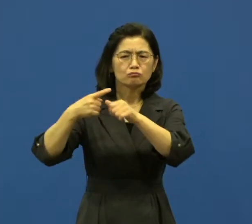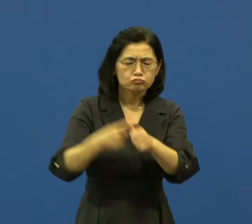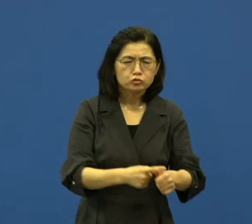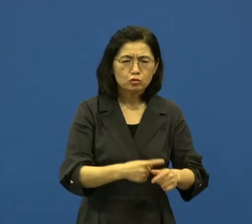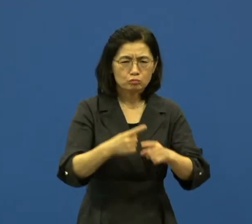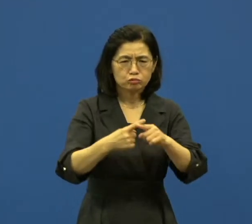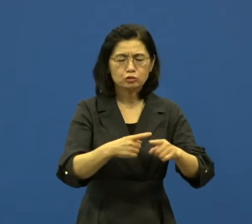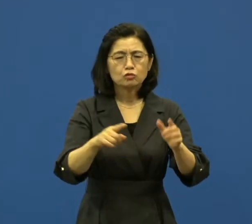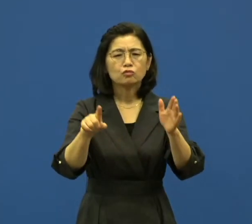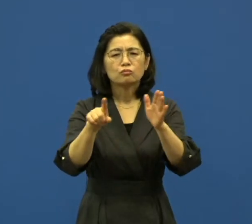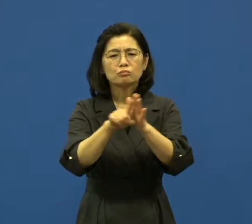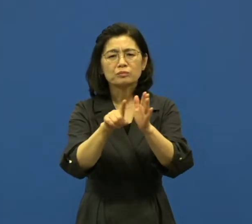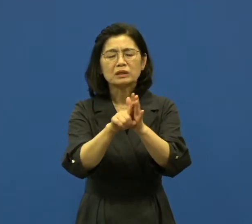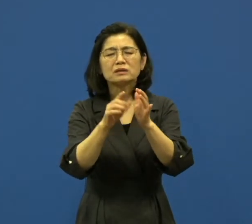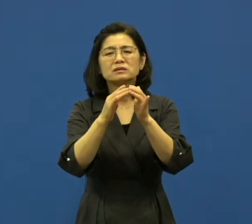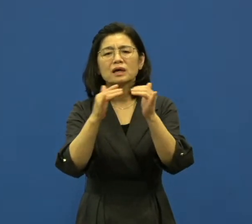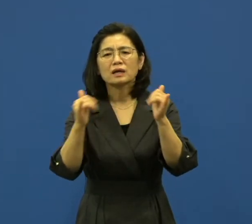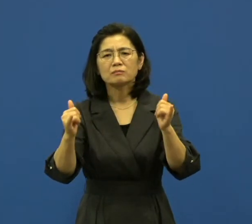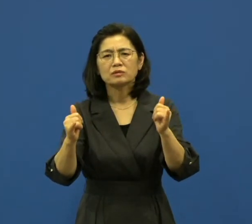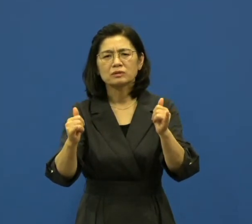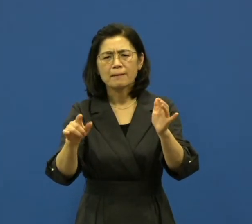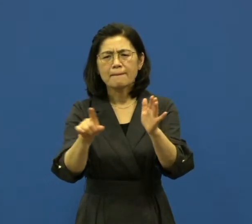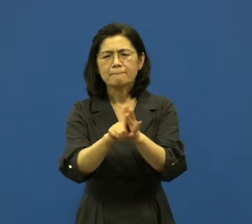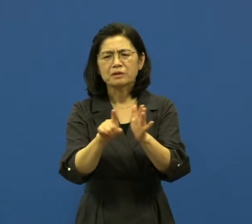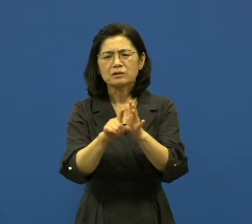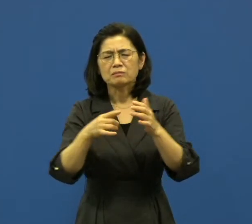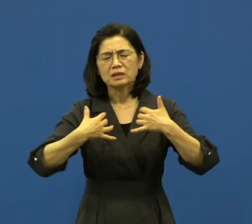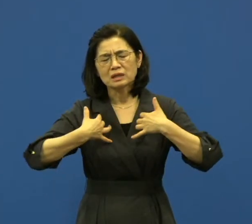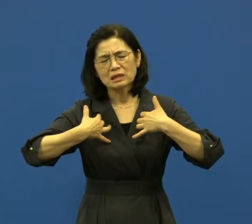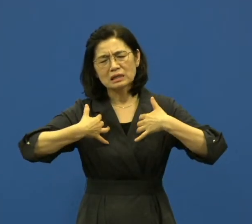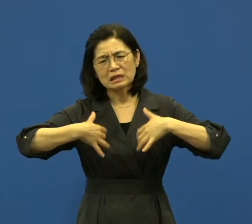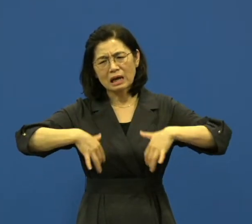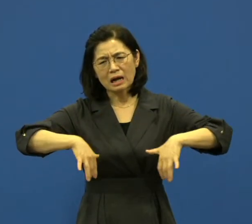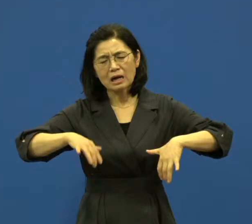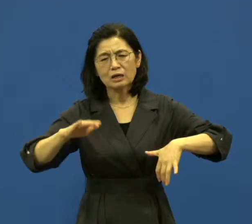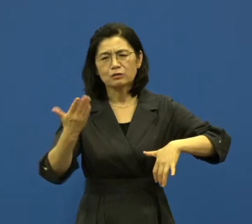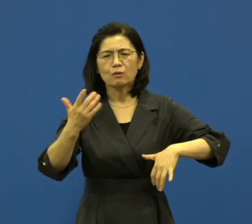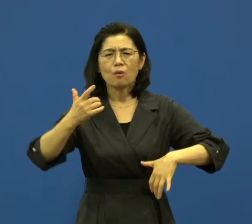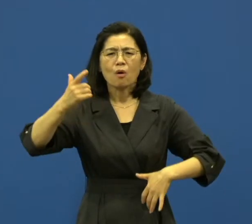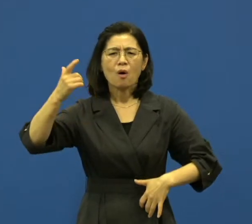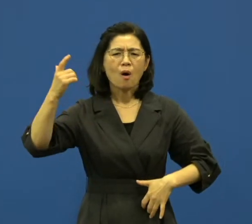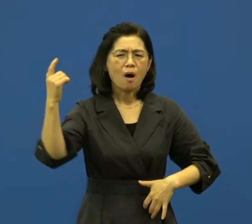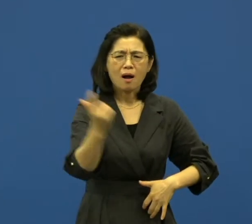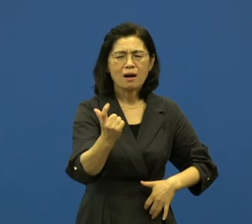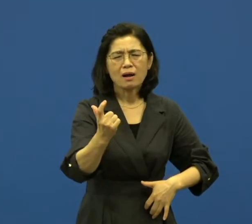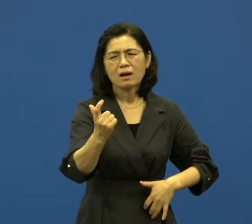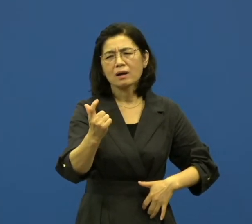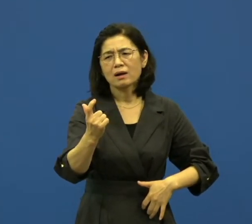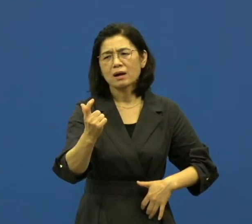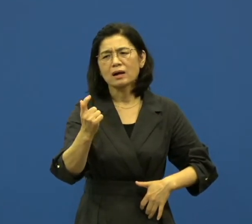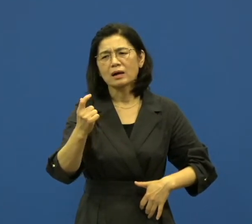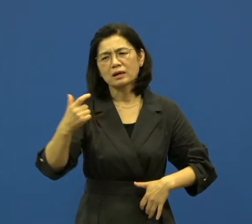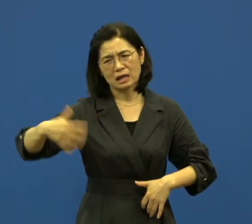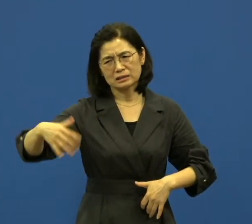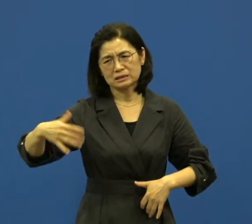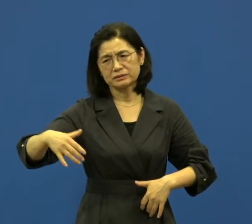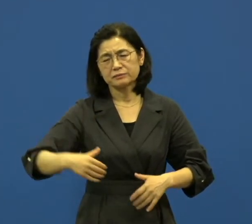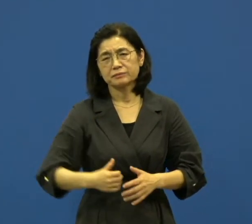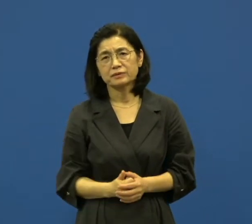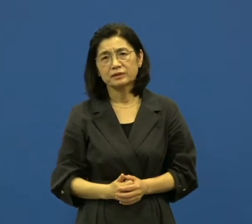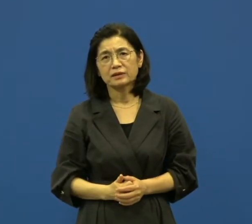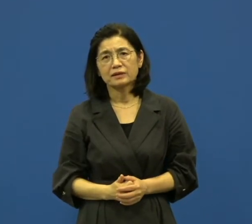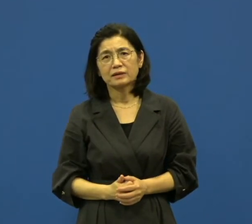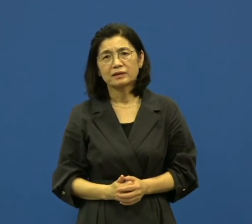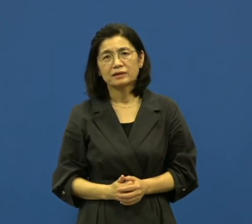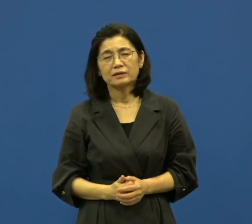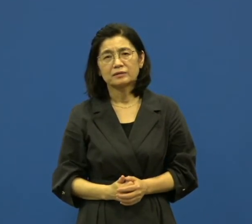있어요. 신앙은 질문하는 과정이고 그 질문에 답을 얻어가는 과정. 여러분, 성경은